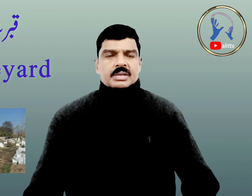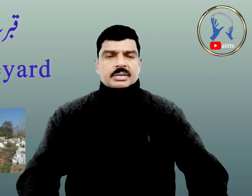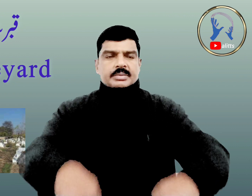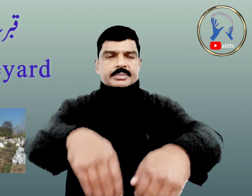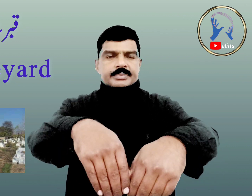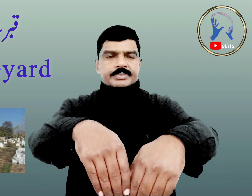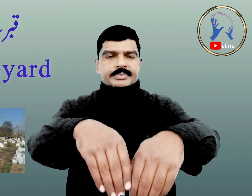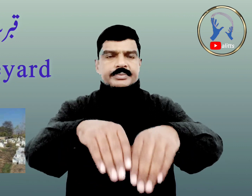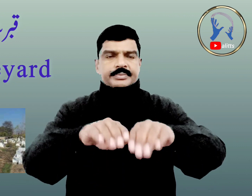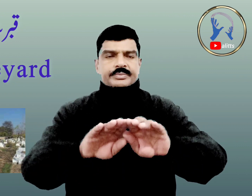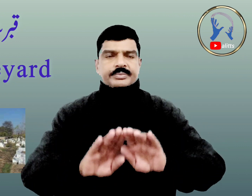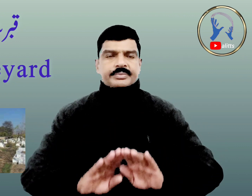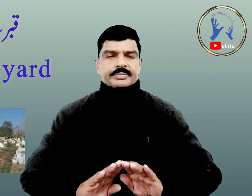قبرستان۔